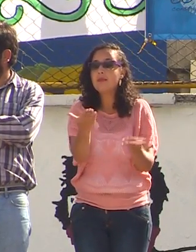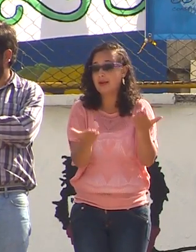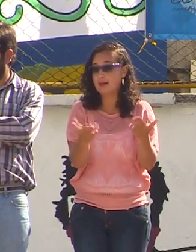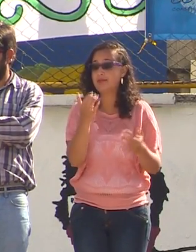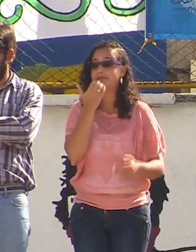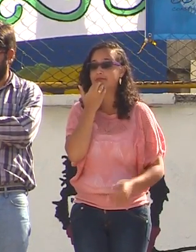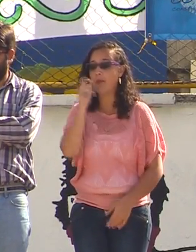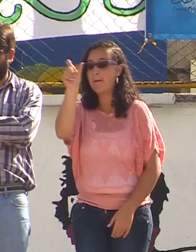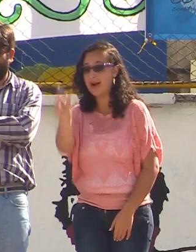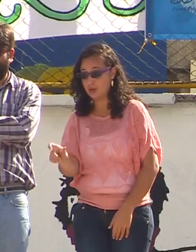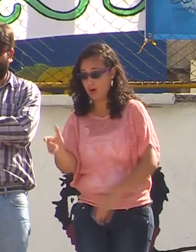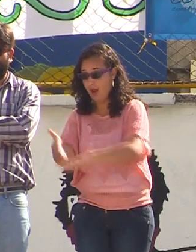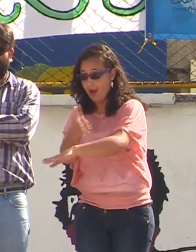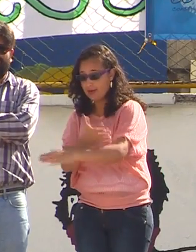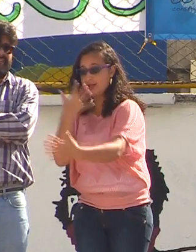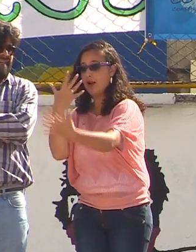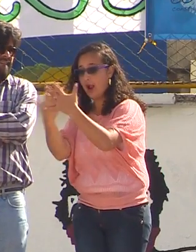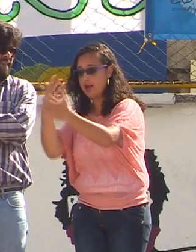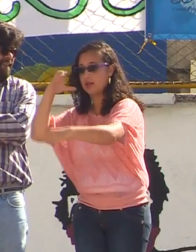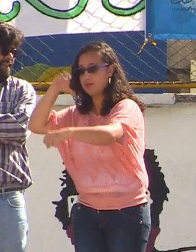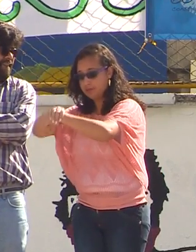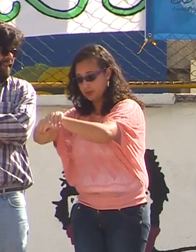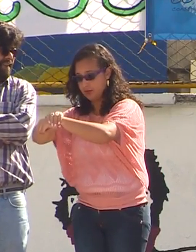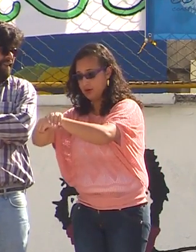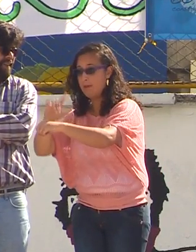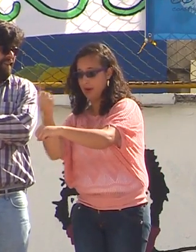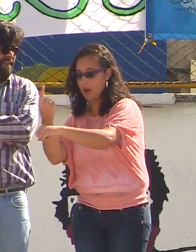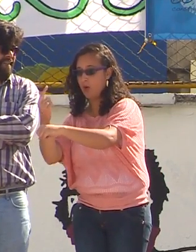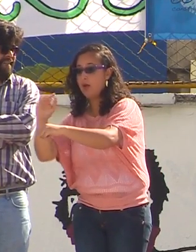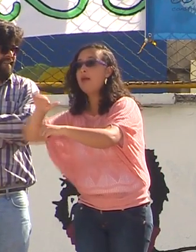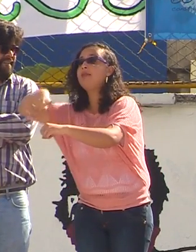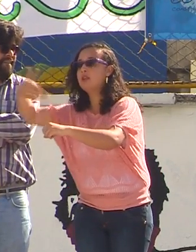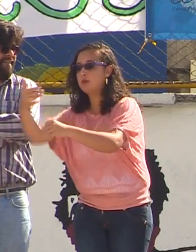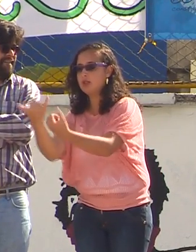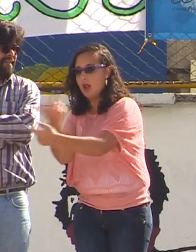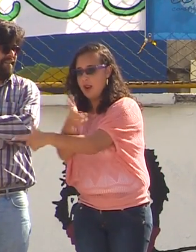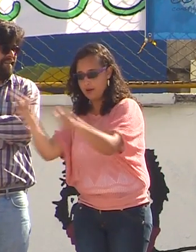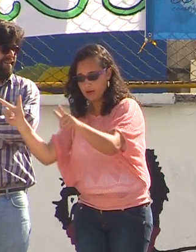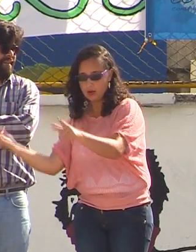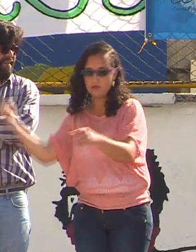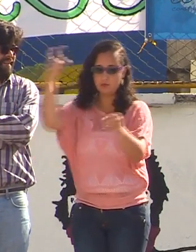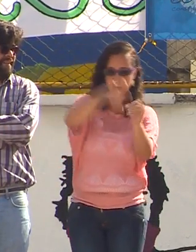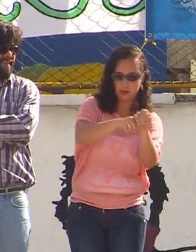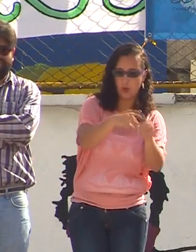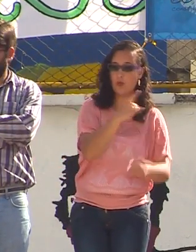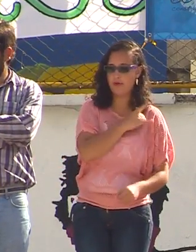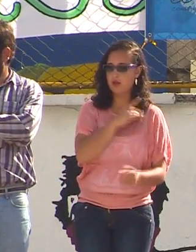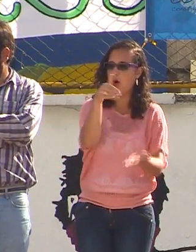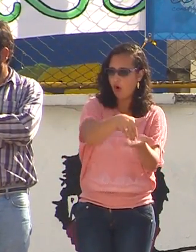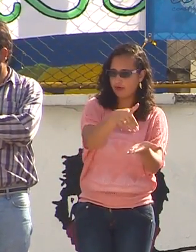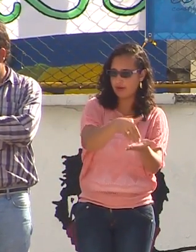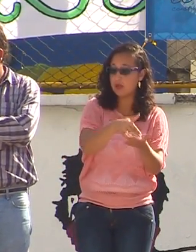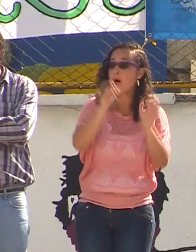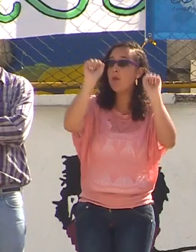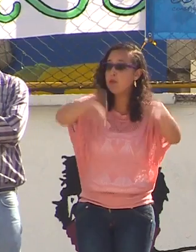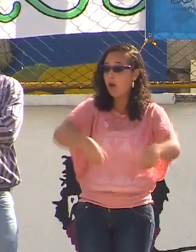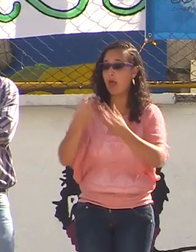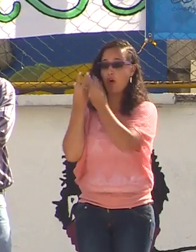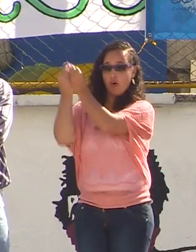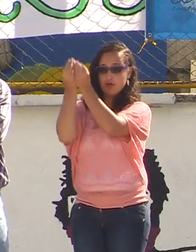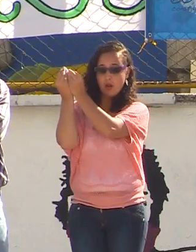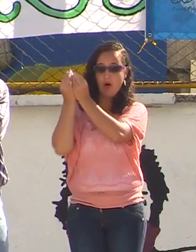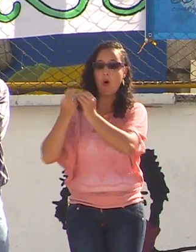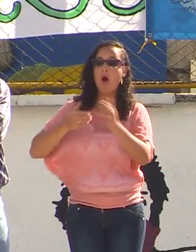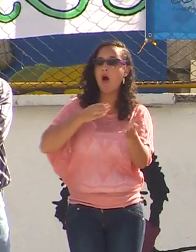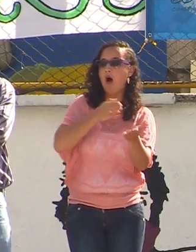privadas de la libertad como consecuencia de la decisión tomada dentro de un proceso judicial.